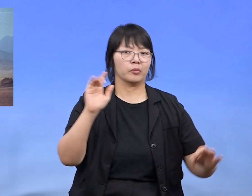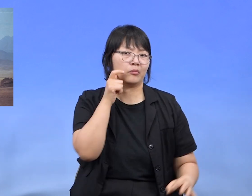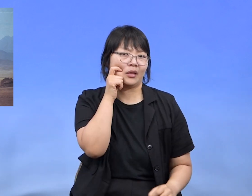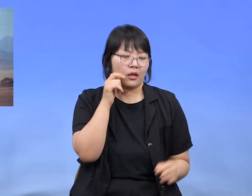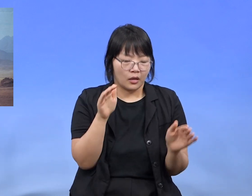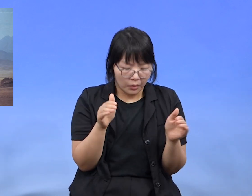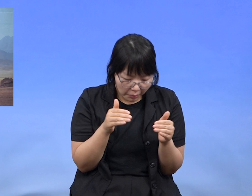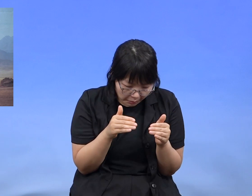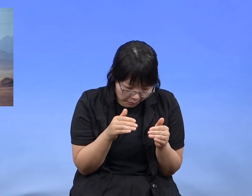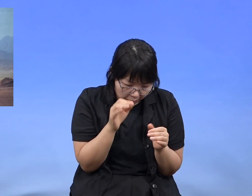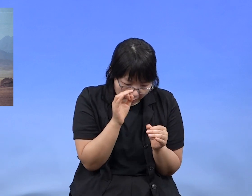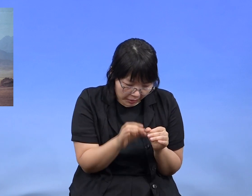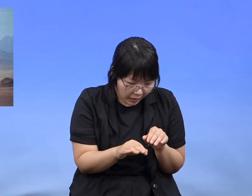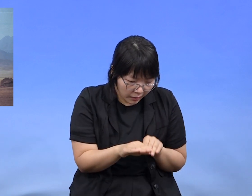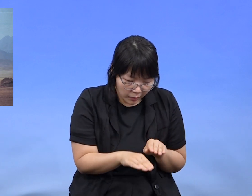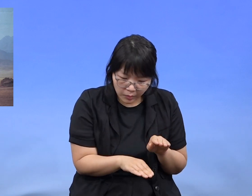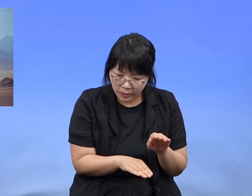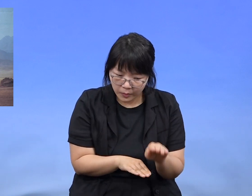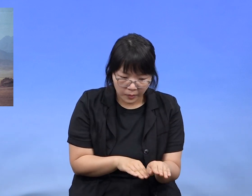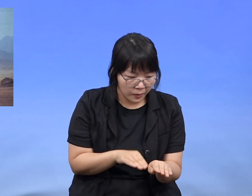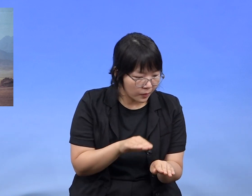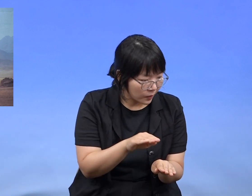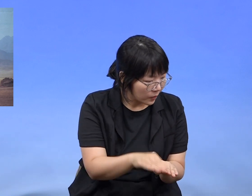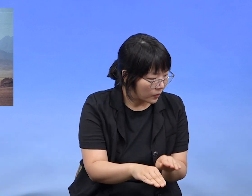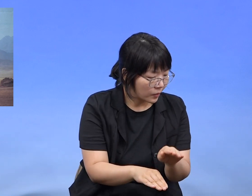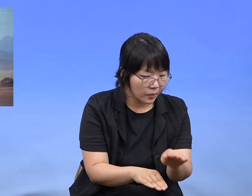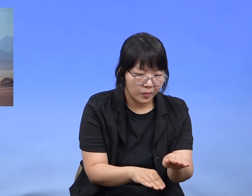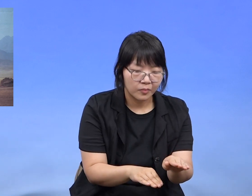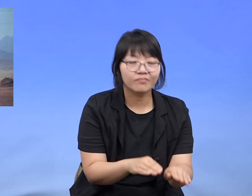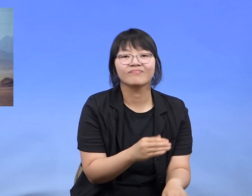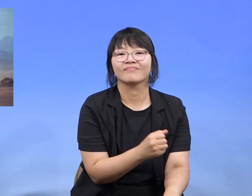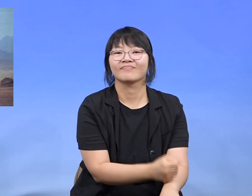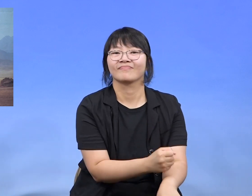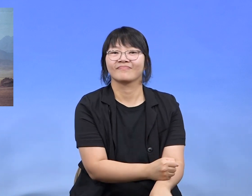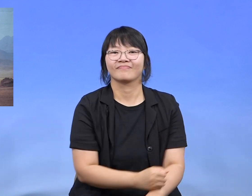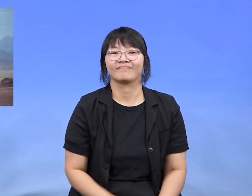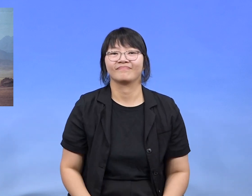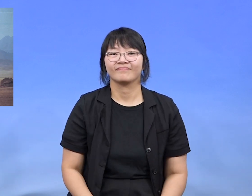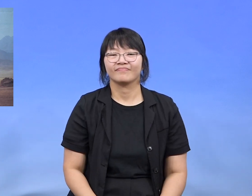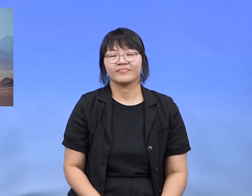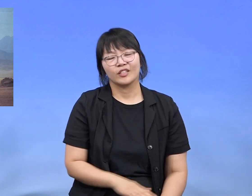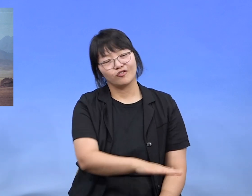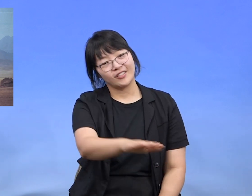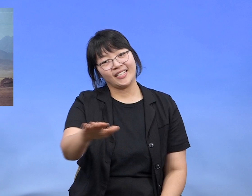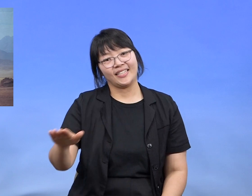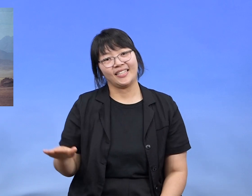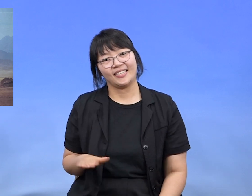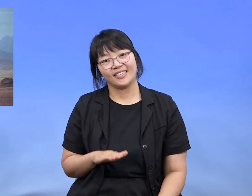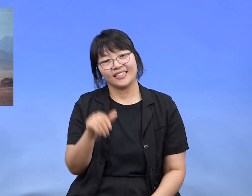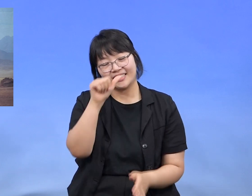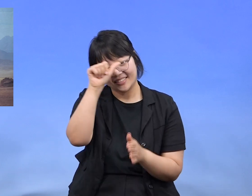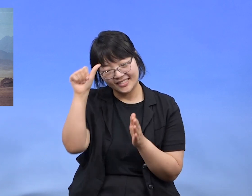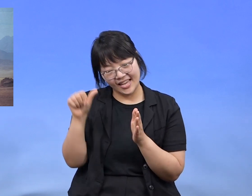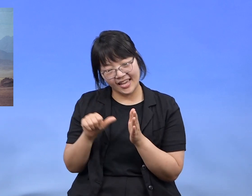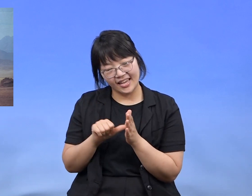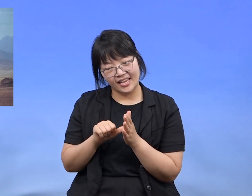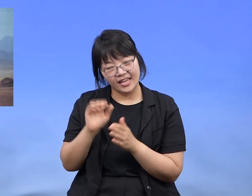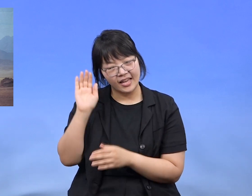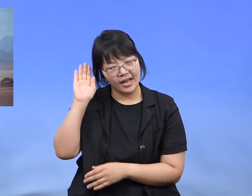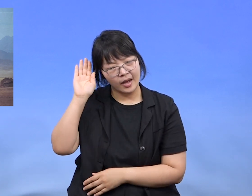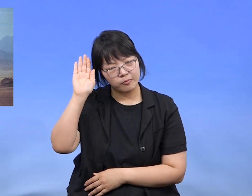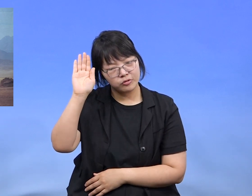여러분, 때로는 인생을 살면서 우리가 앞으로 1년 후, 아니 10년